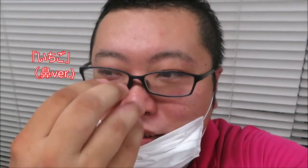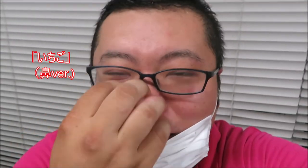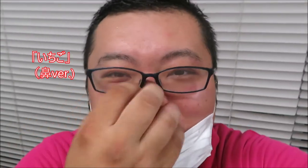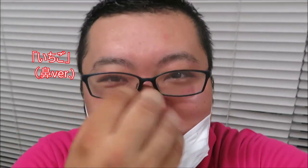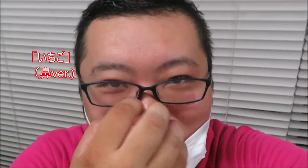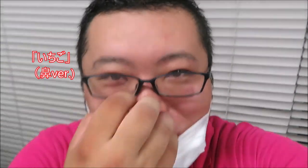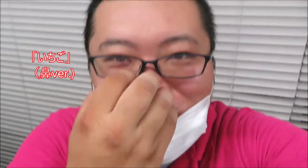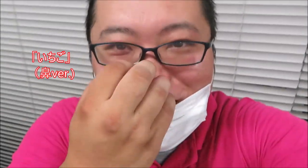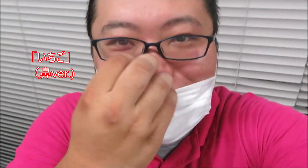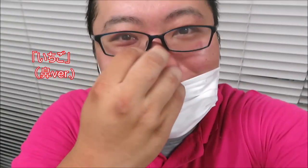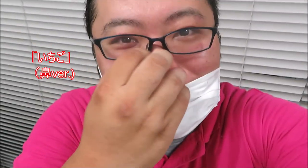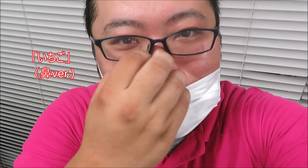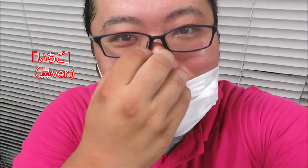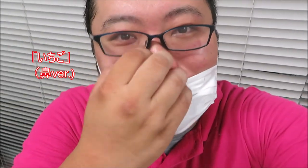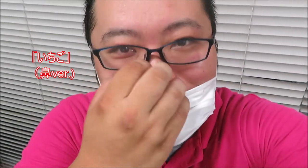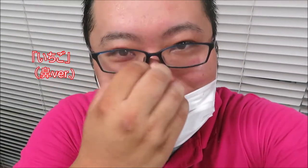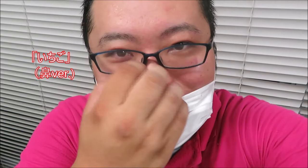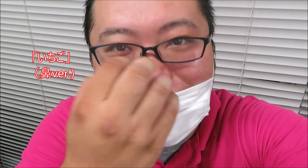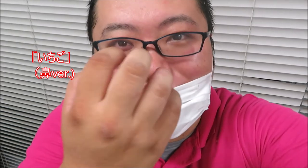いちご、鼻のつぶつぶでしたね。